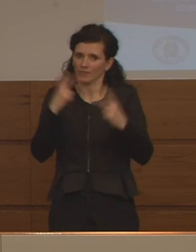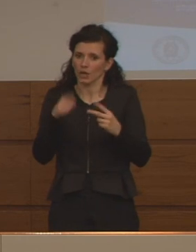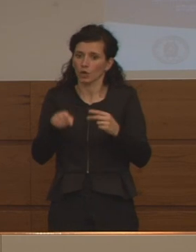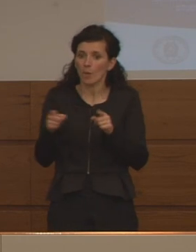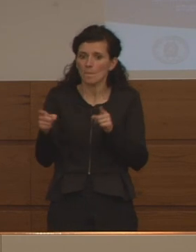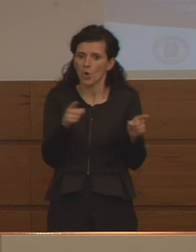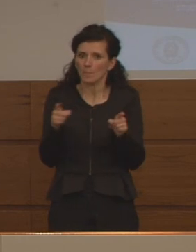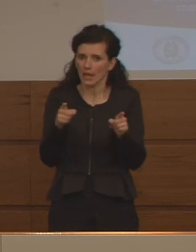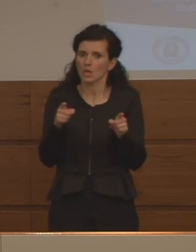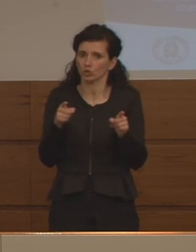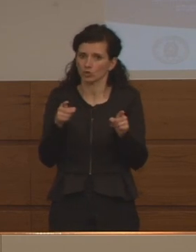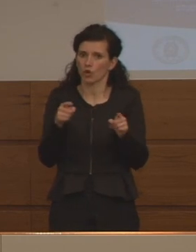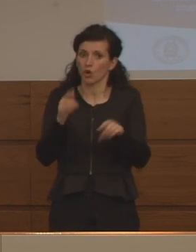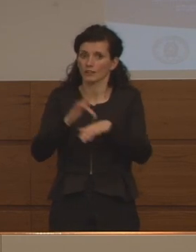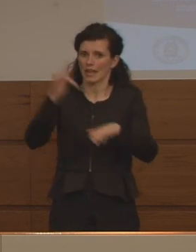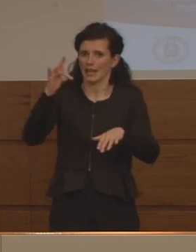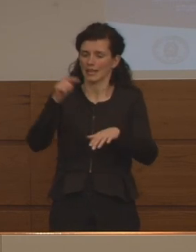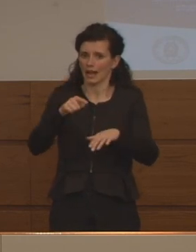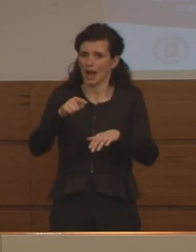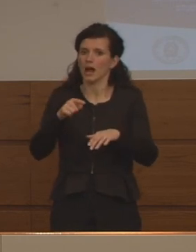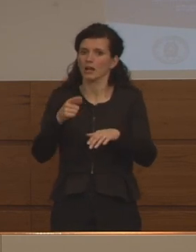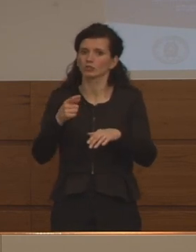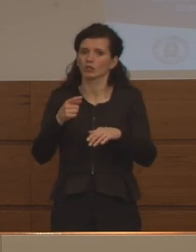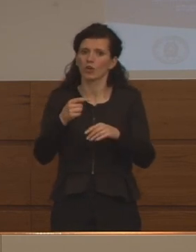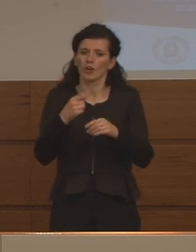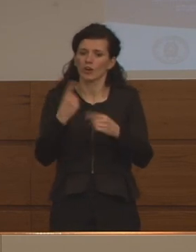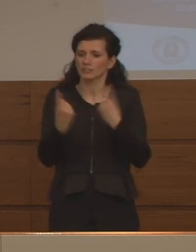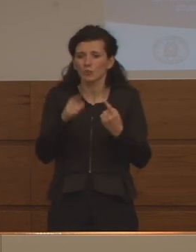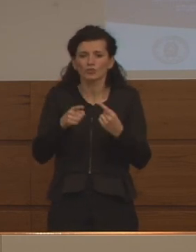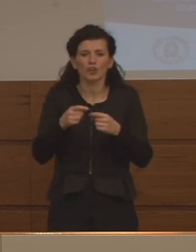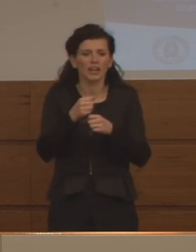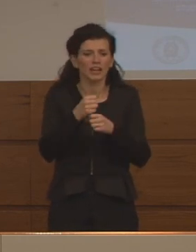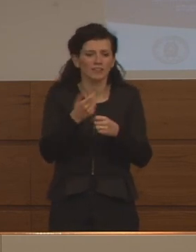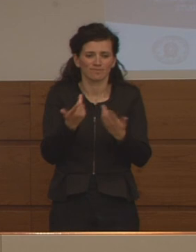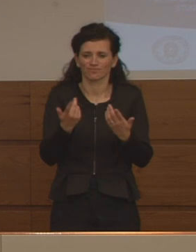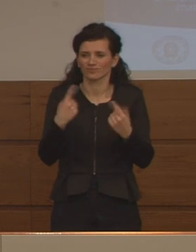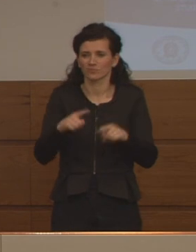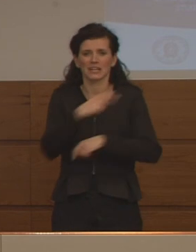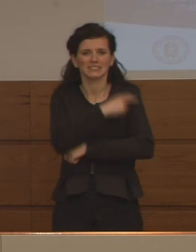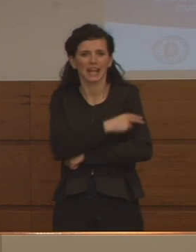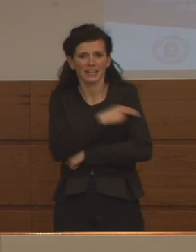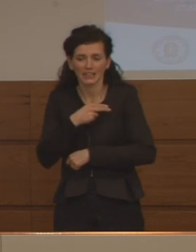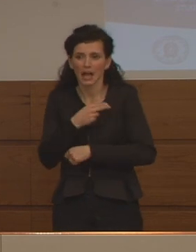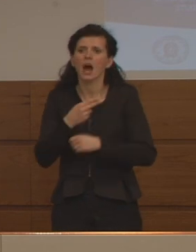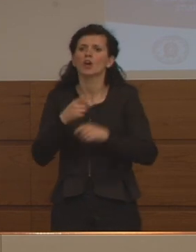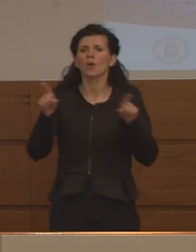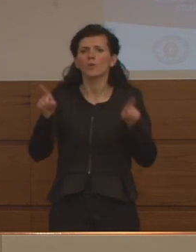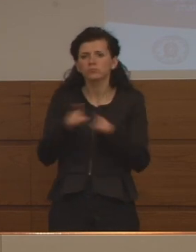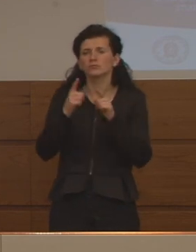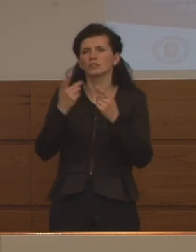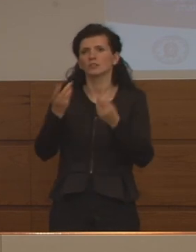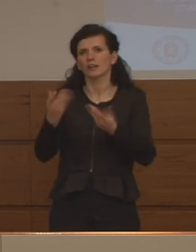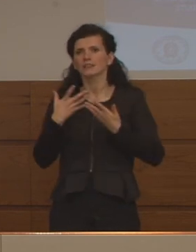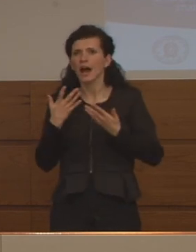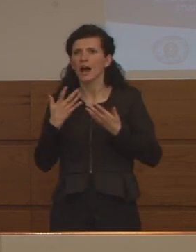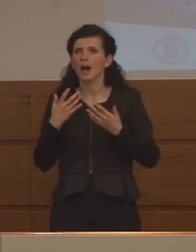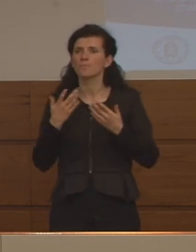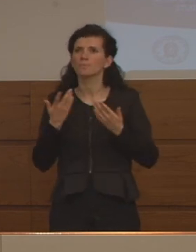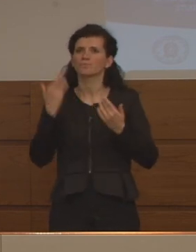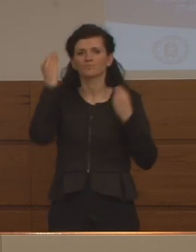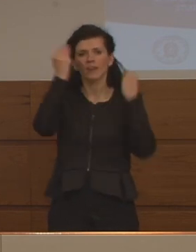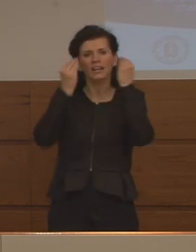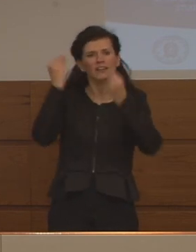medicina ancora di più in situazioni come queste anche facendo riflessioni su quel che riguarda a